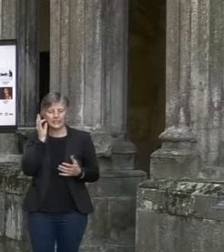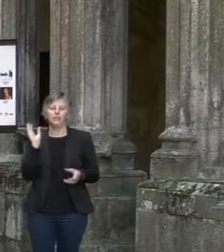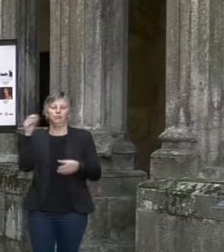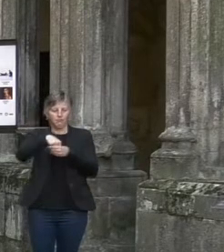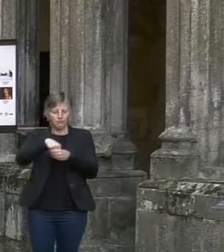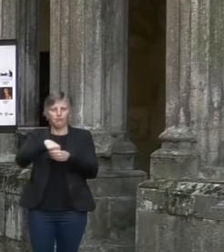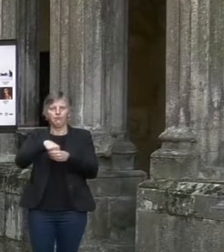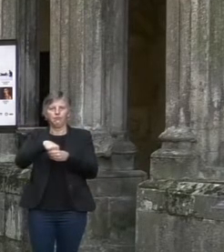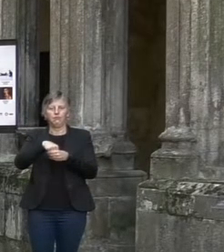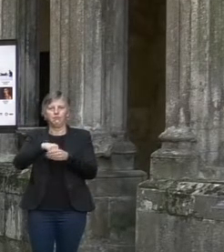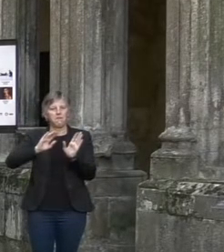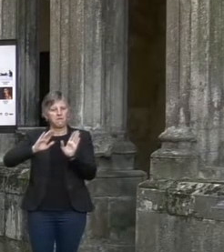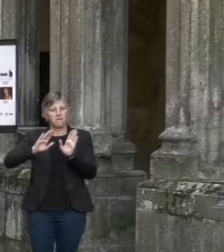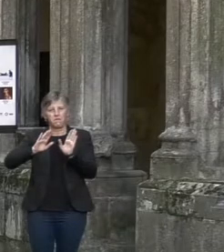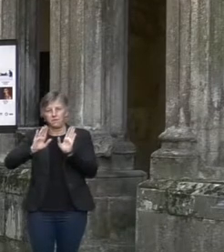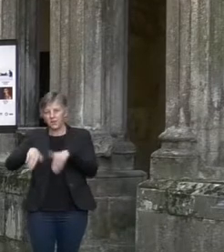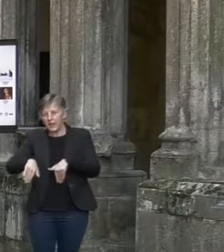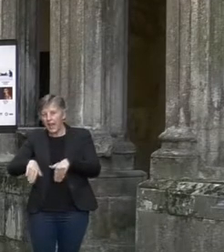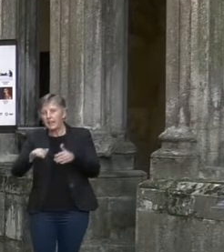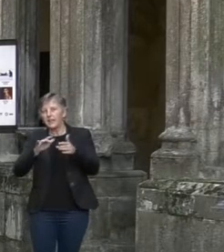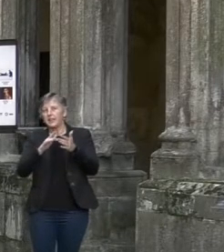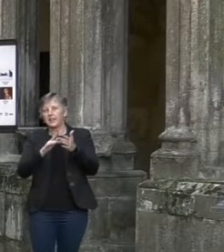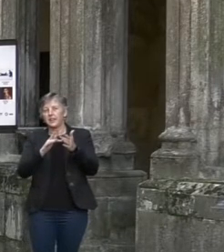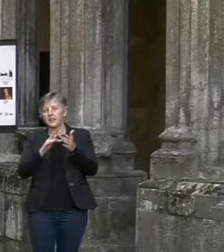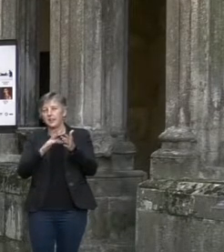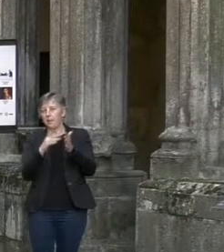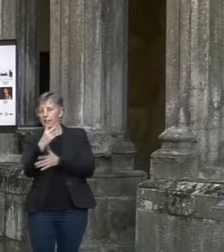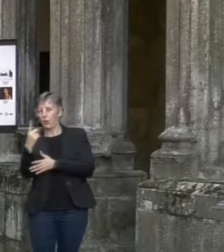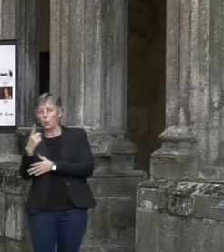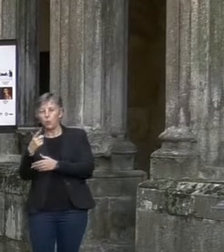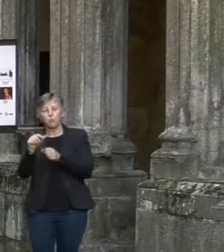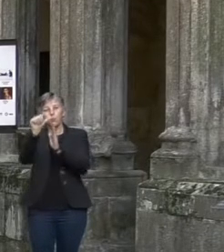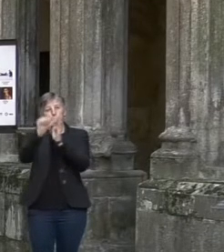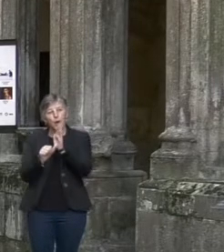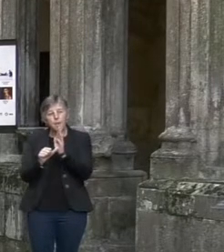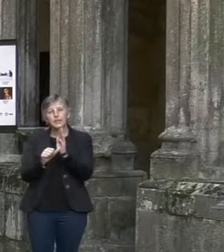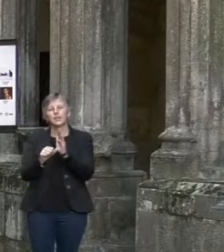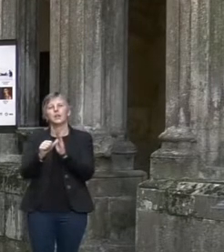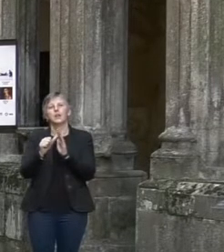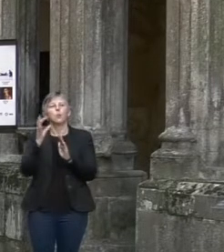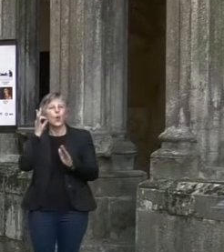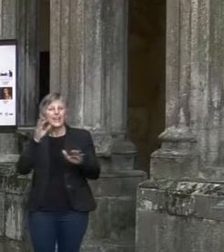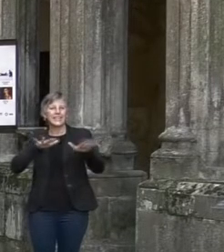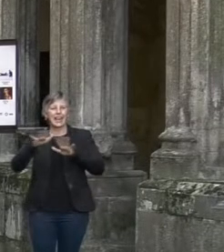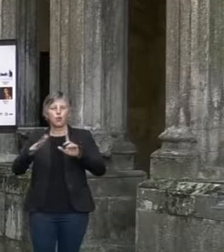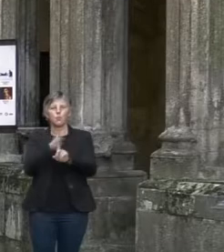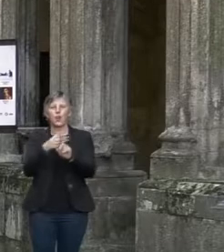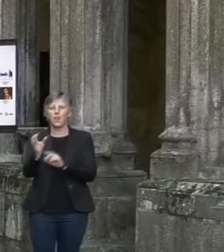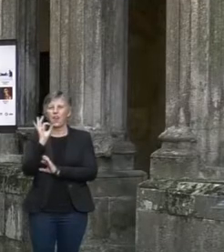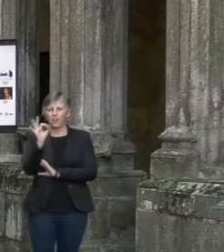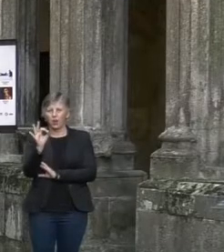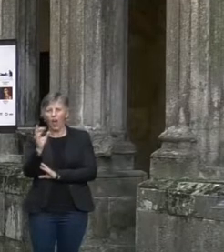formar parte a finais do 21 do programa Mulleres en Acción Violencia Cero.